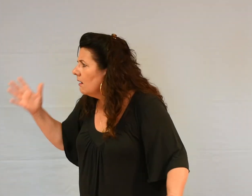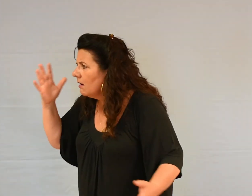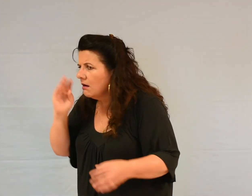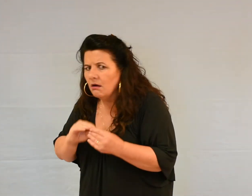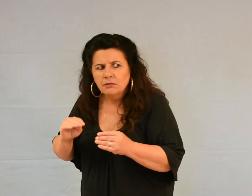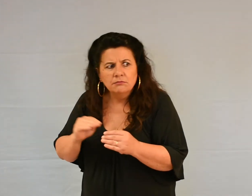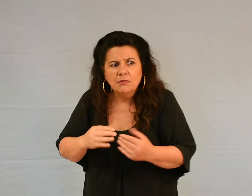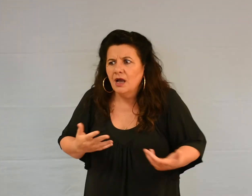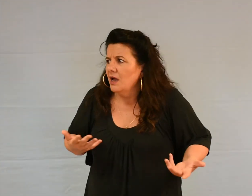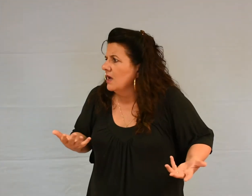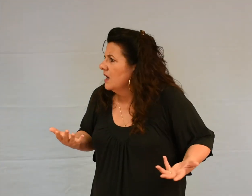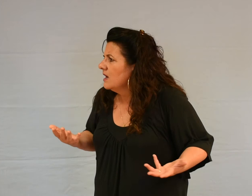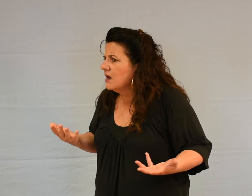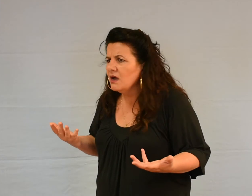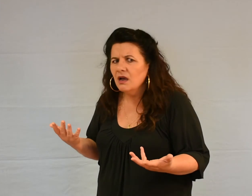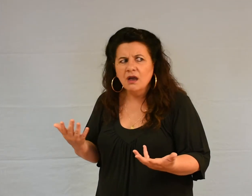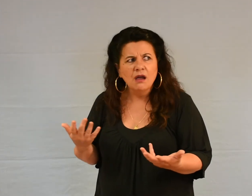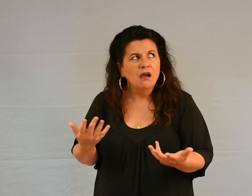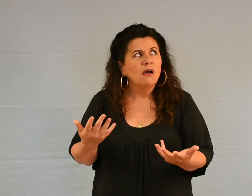mais alors, qui peut être sauvé ?